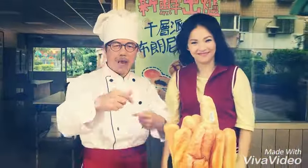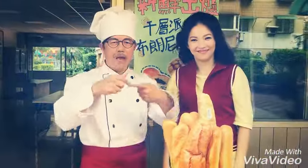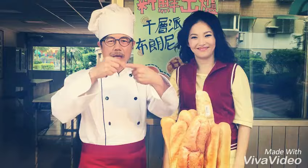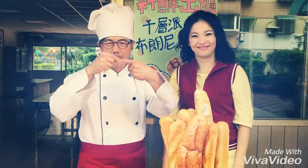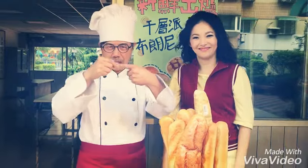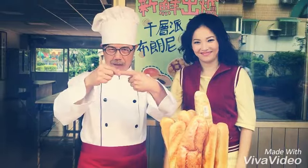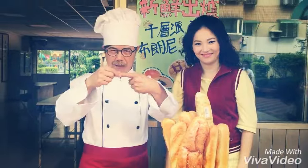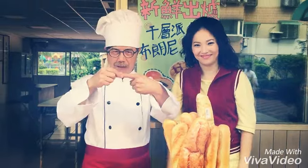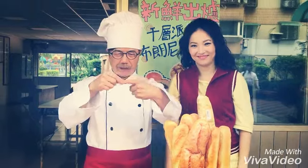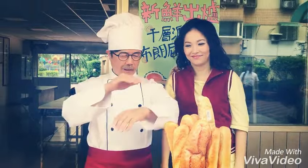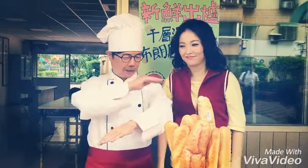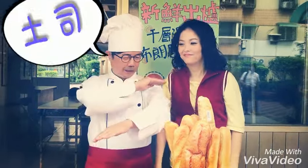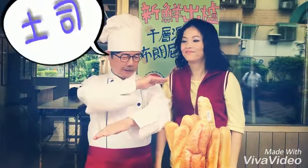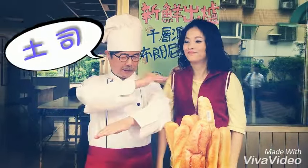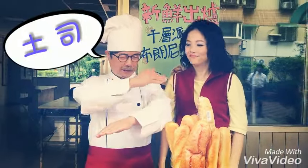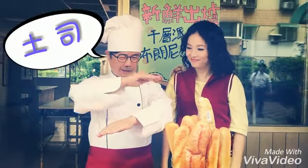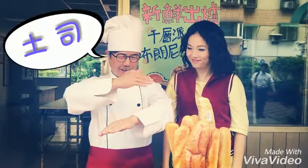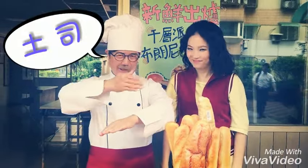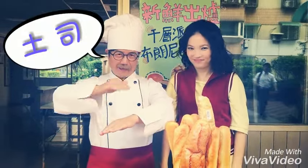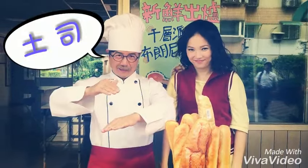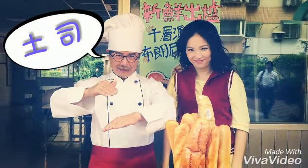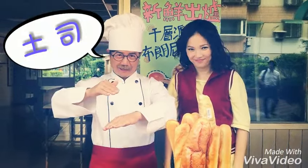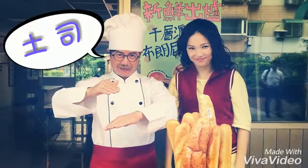有两种，第一种